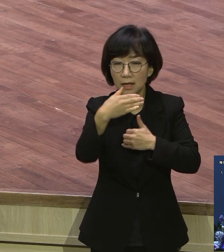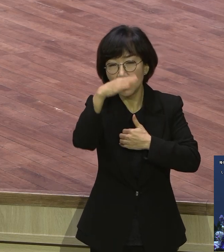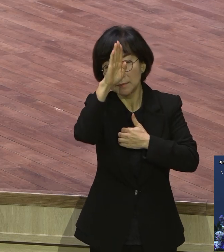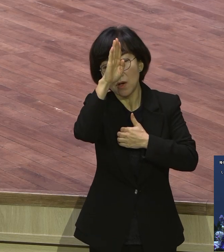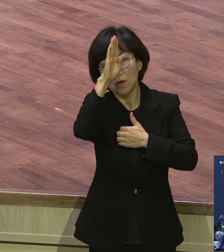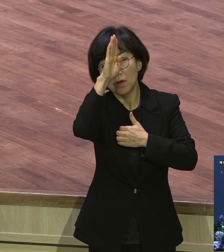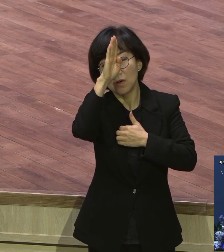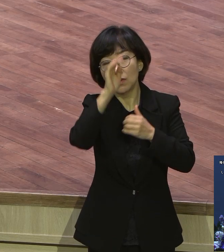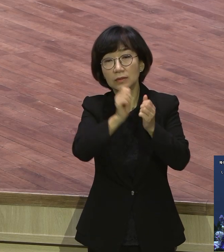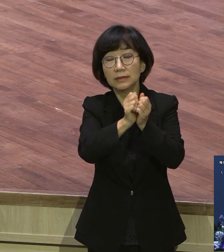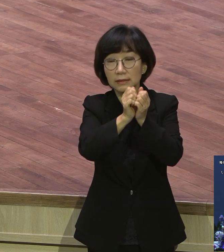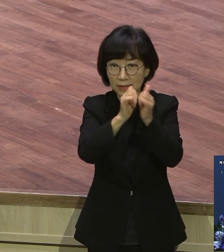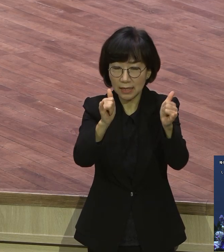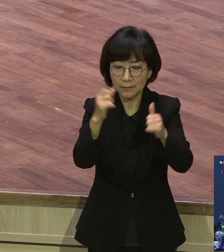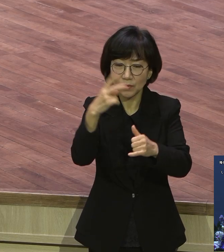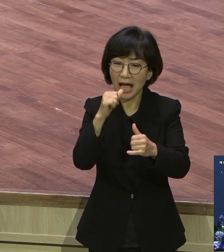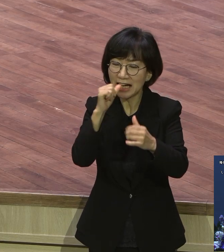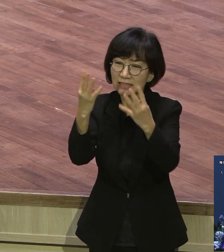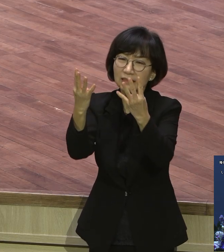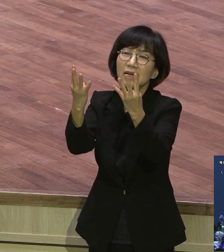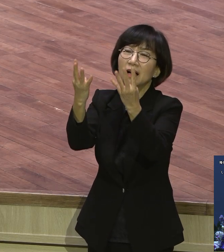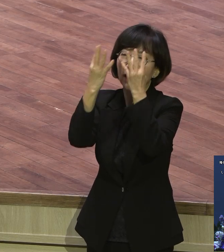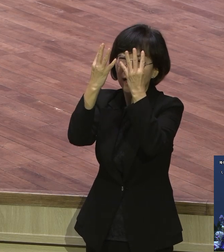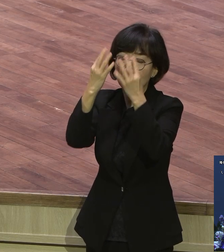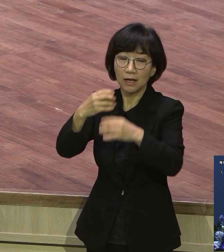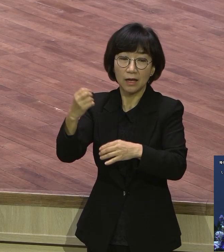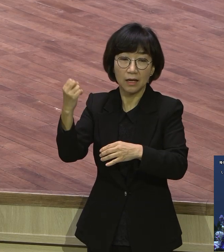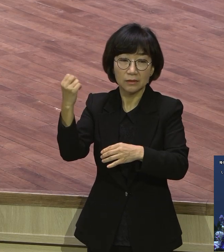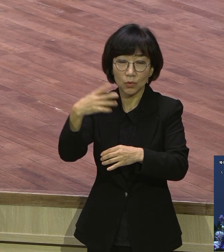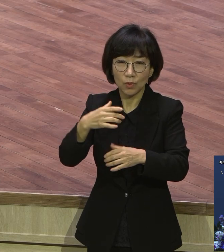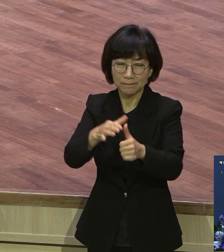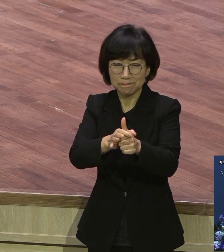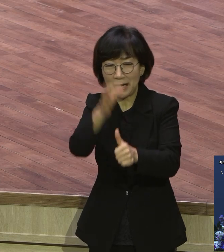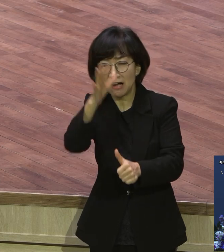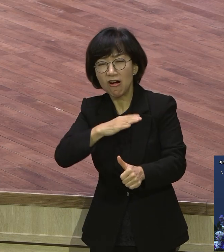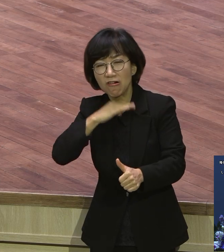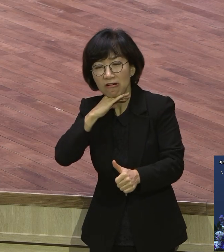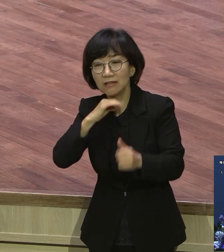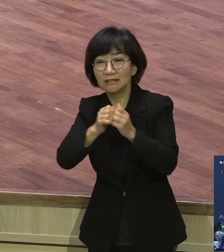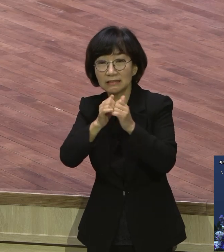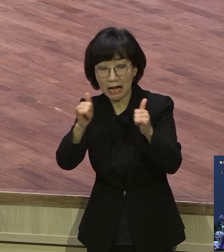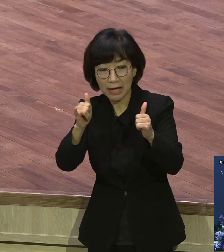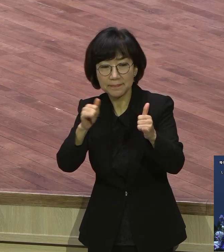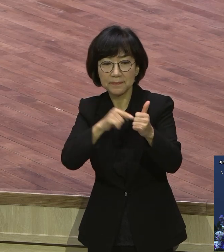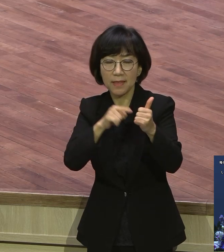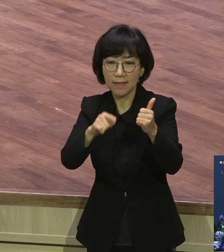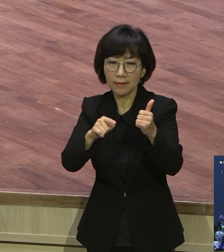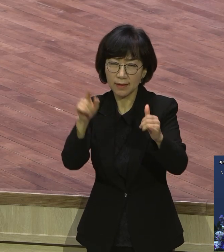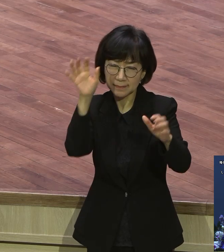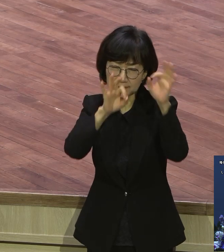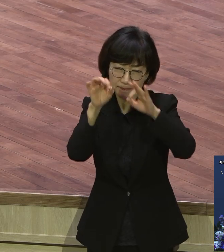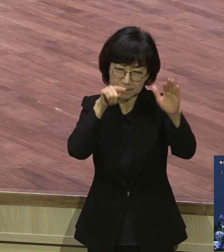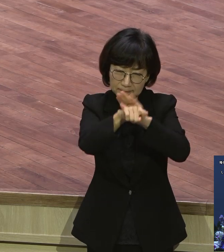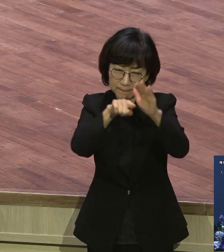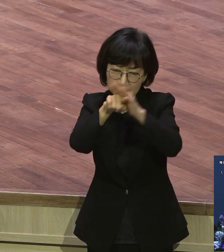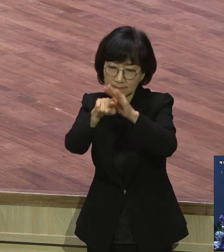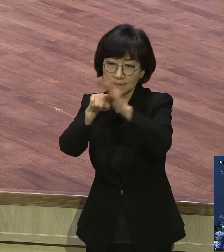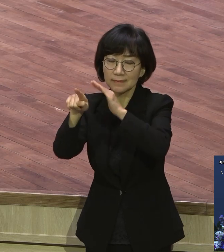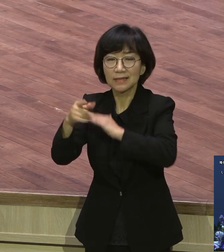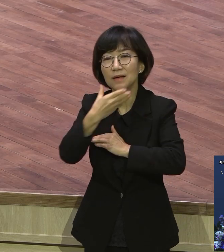병원을 찾아가서 심지어 가서 감옥의 사형수에게, 죄수에게 보험을 증거하는 것입니다